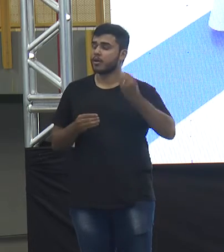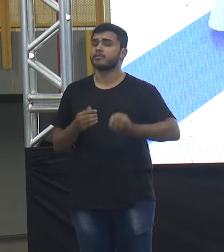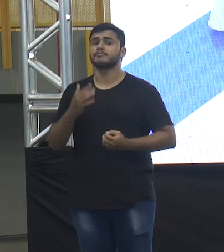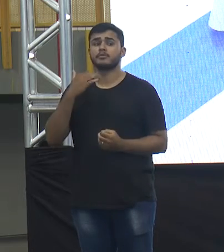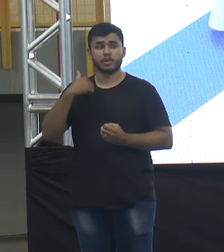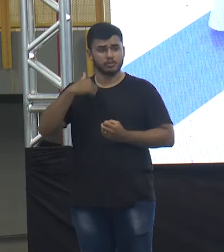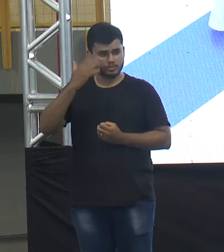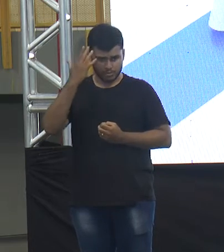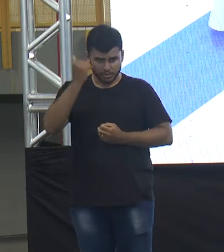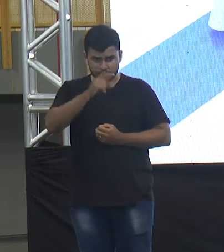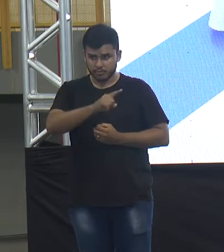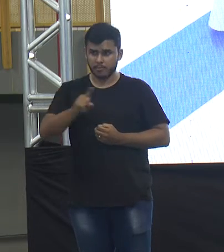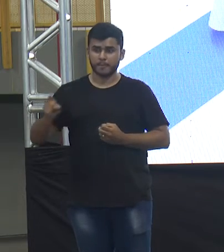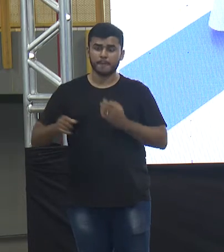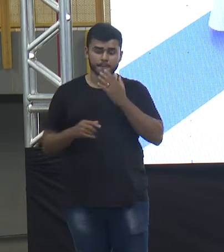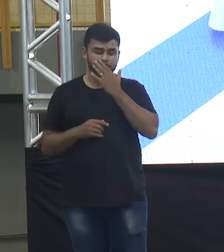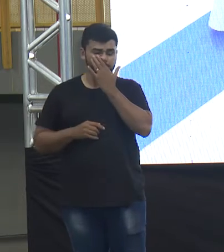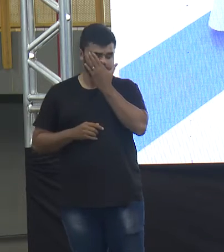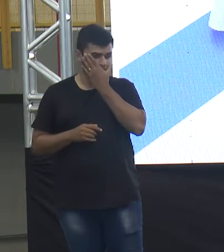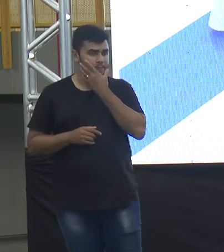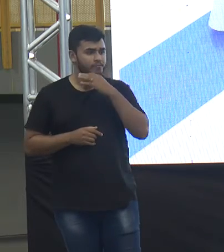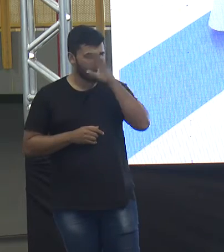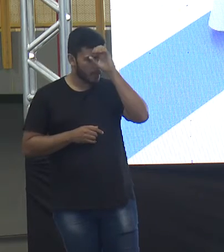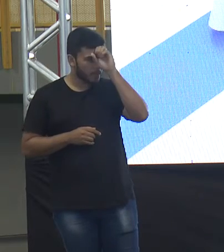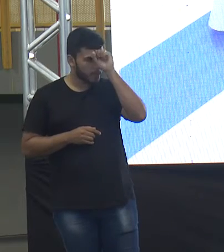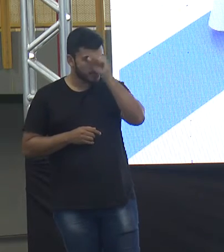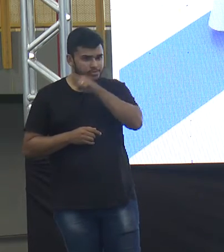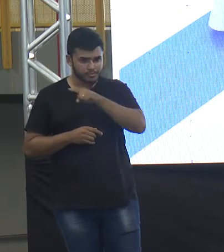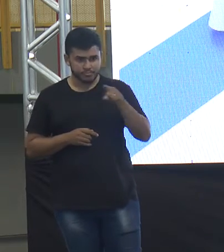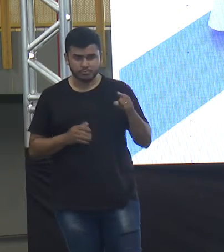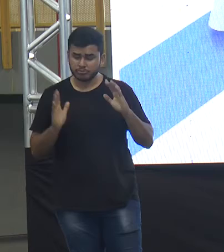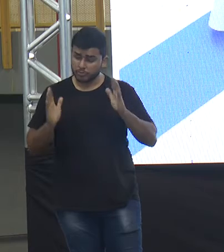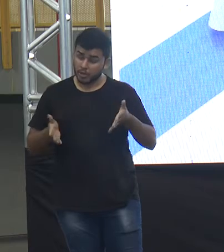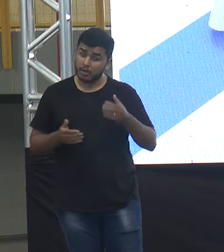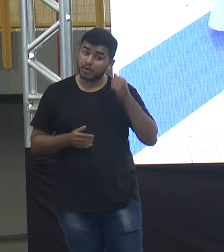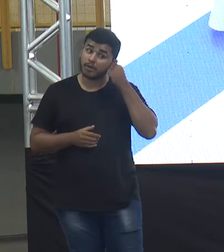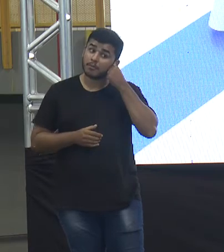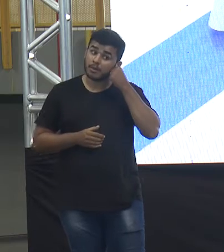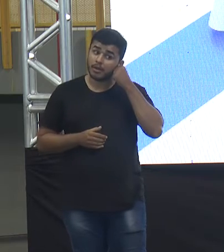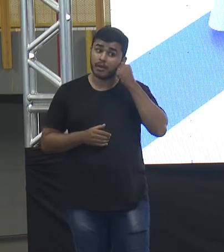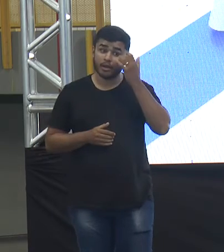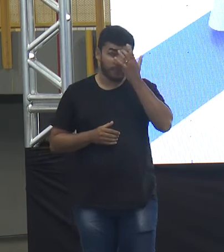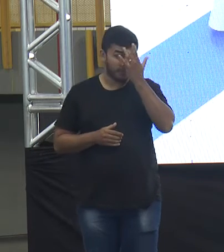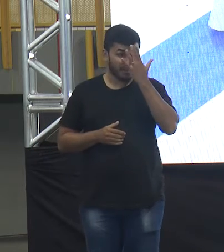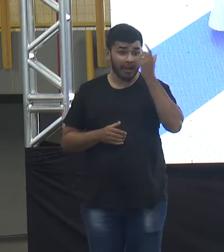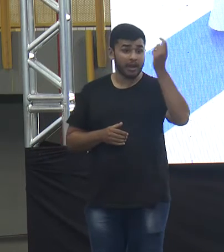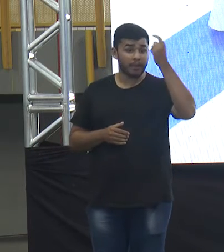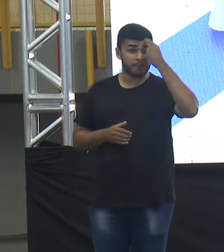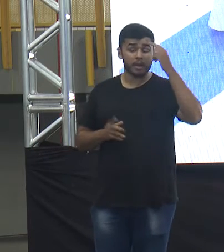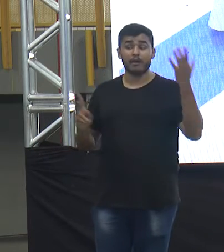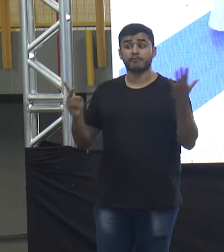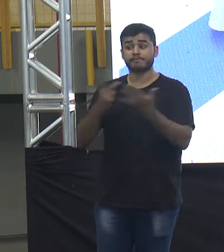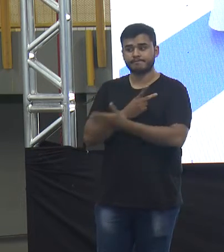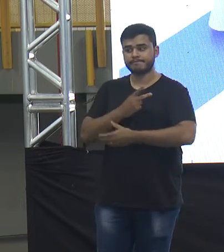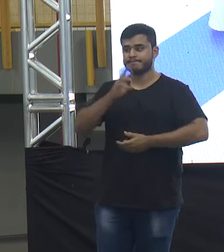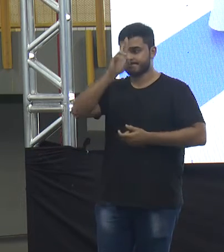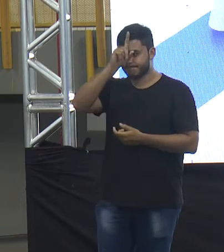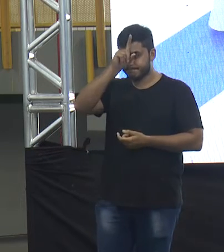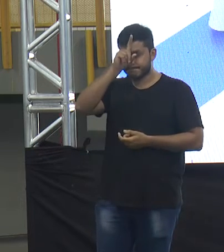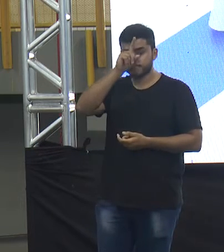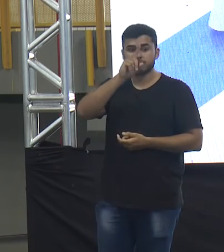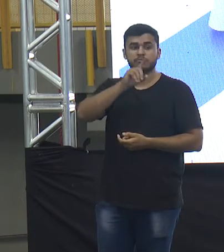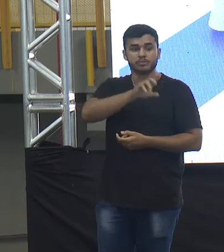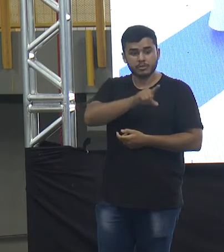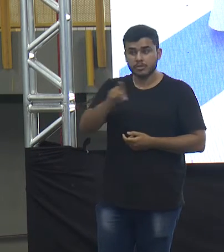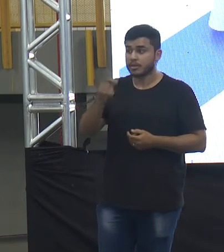sei. Isso aí eu já aprendi. Essas coisas fáceis, às vezes, fazem com que a gente